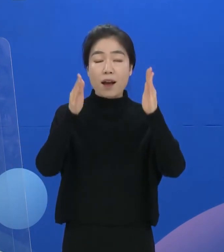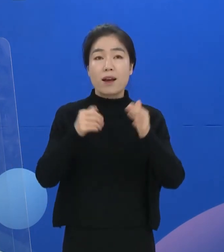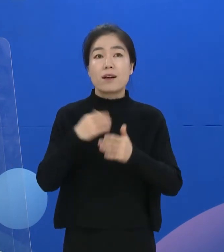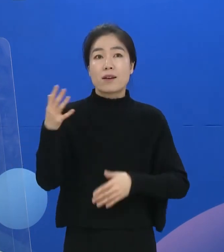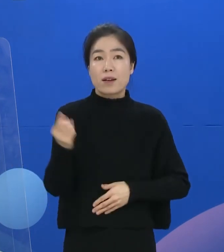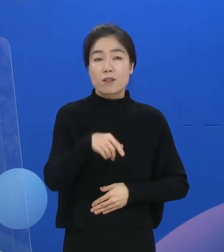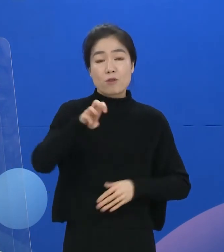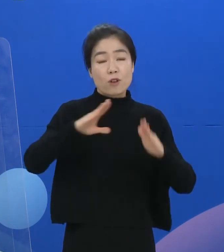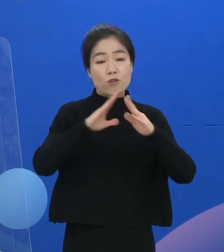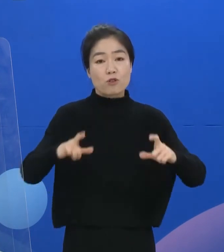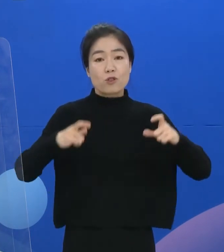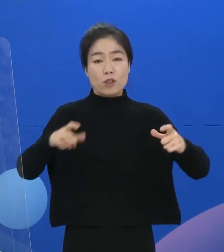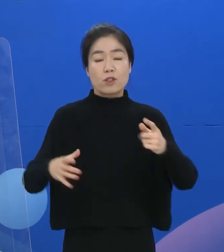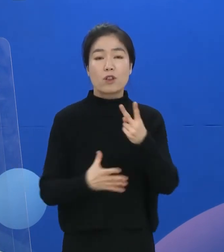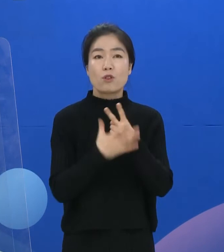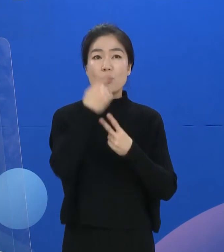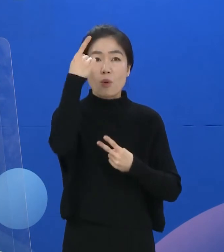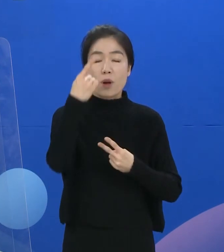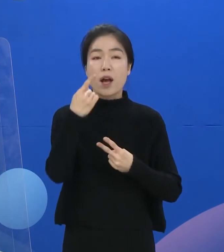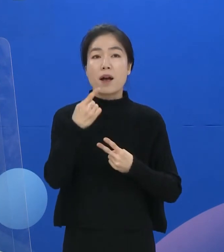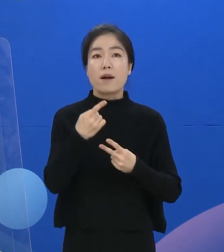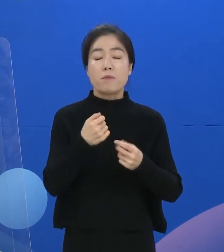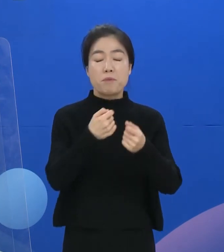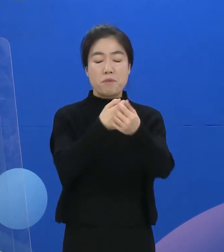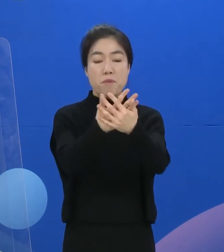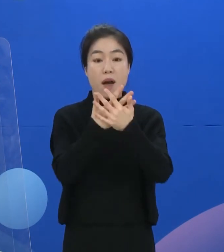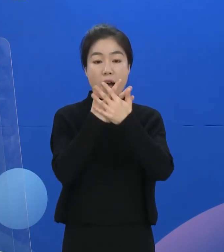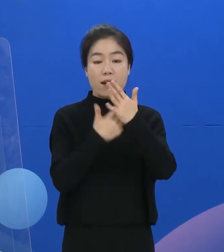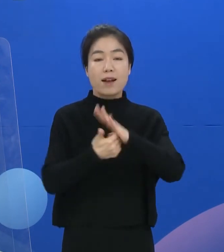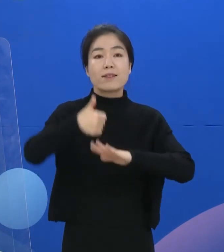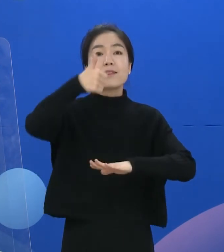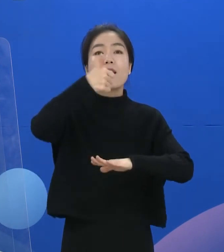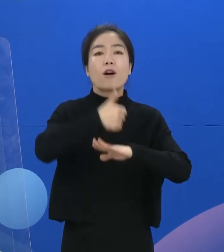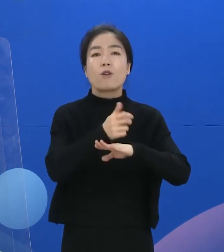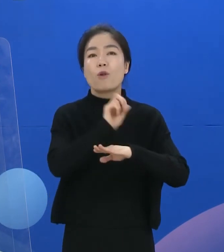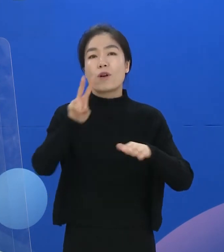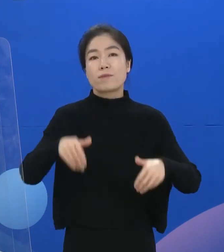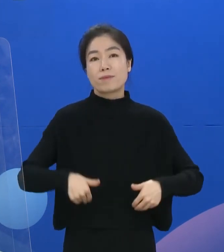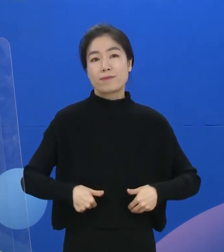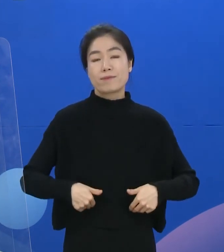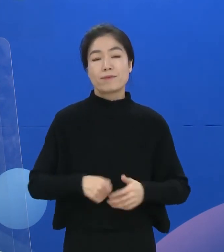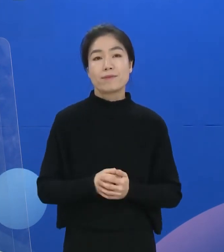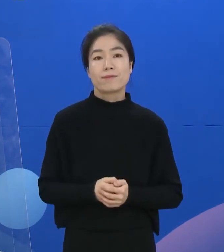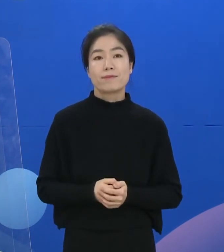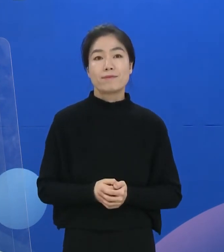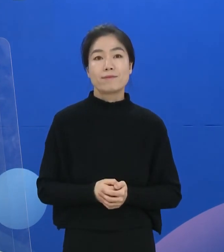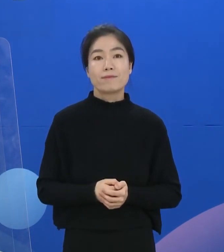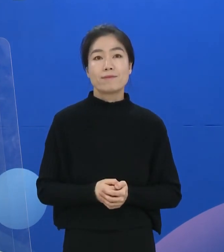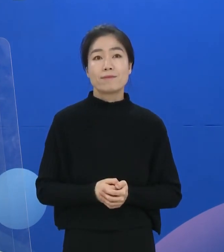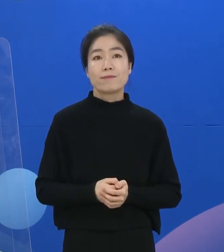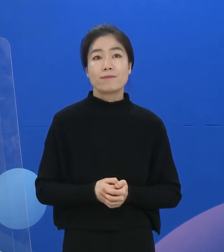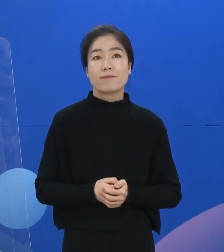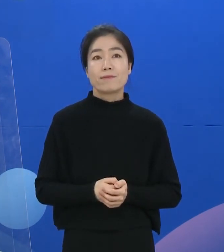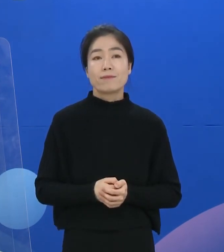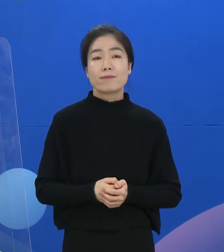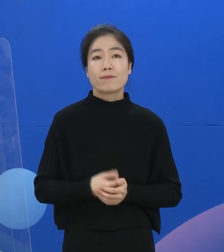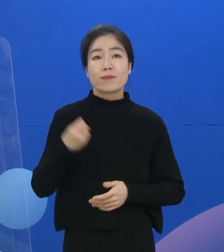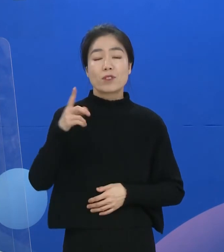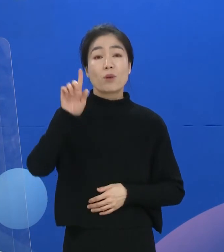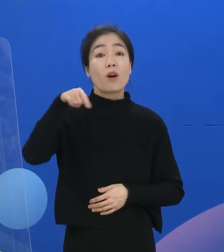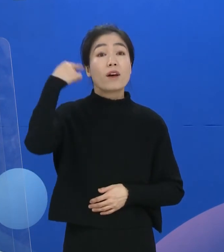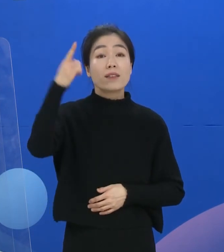광주 전남이 상생하고 동반성장 할 수 있는 방향에서 광주전남 통합의